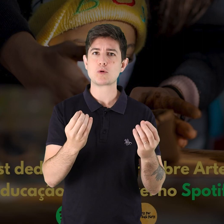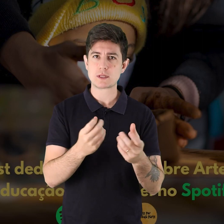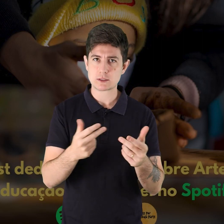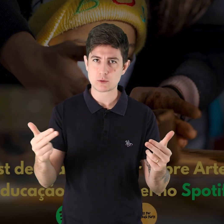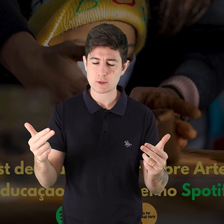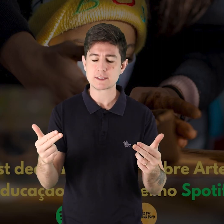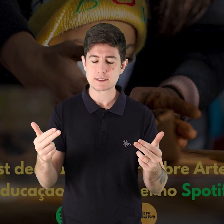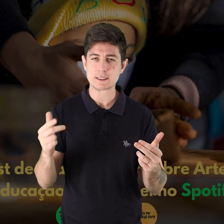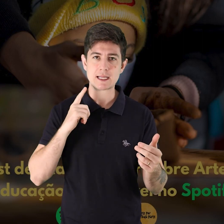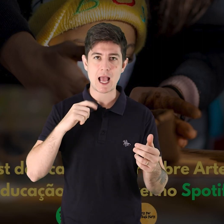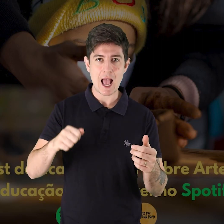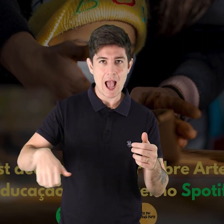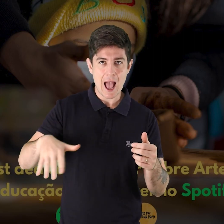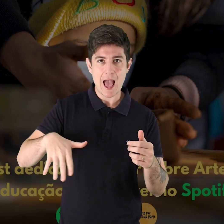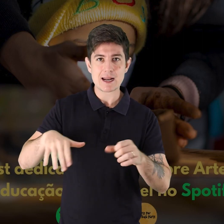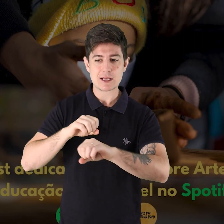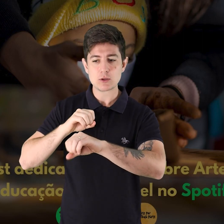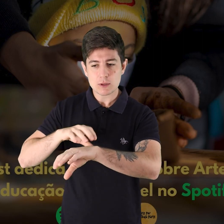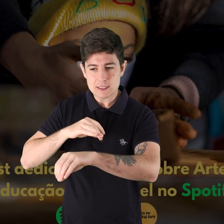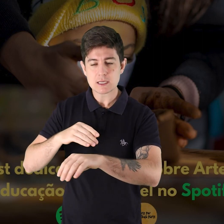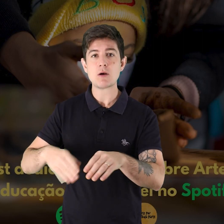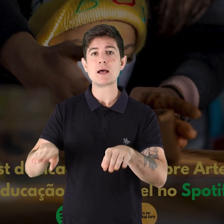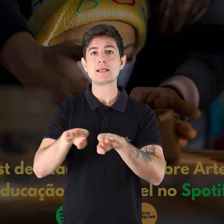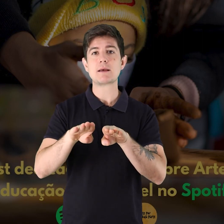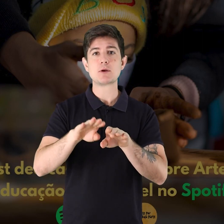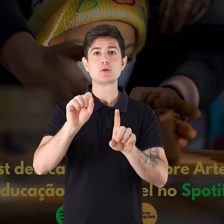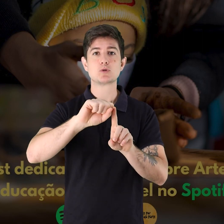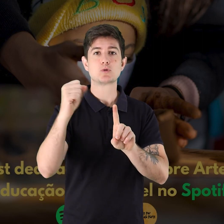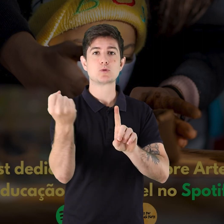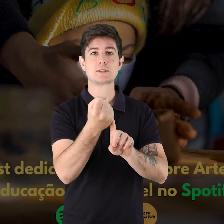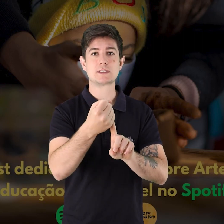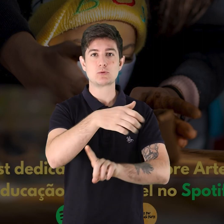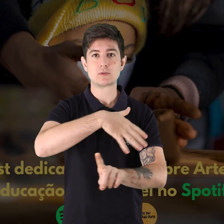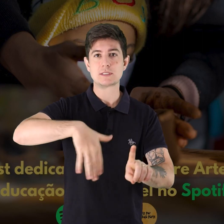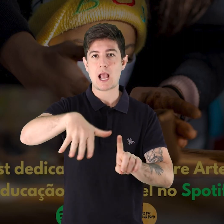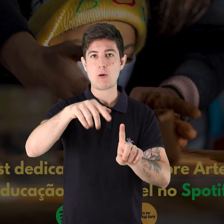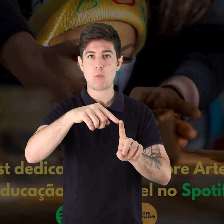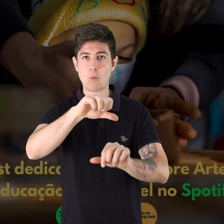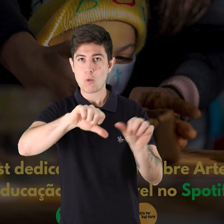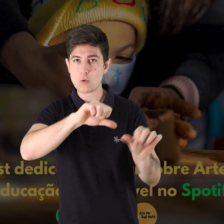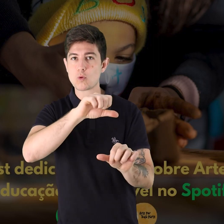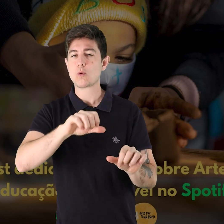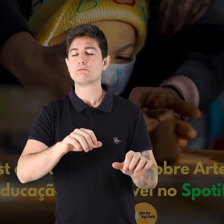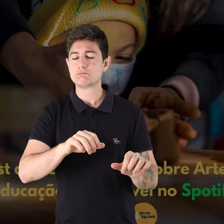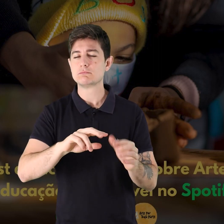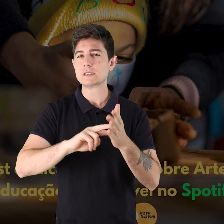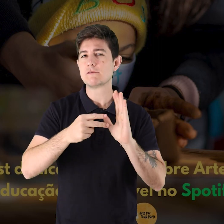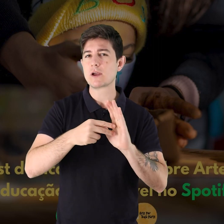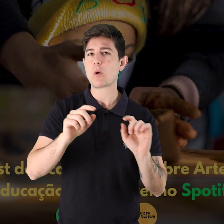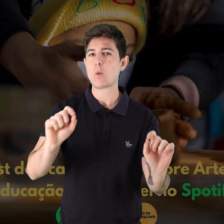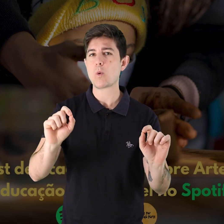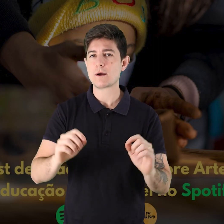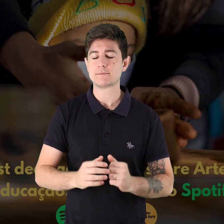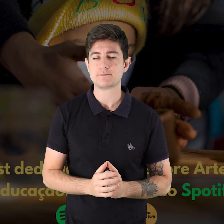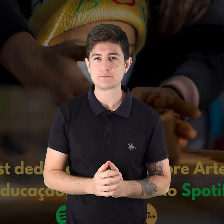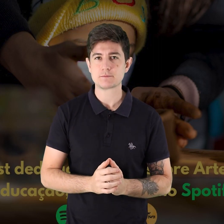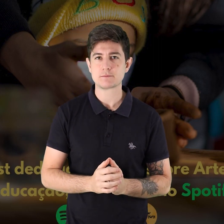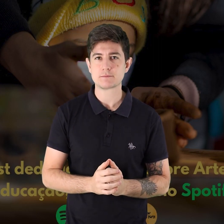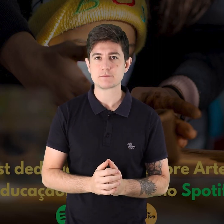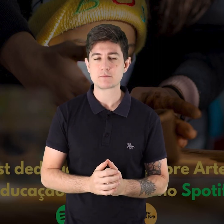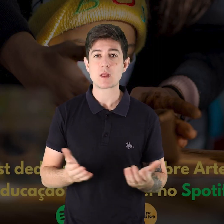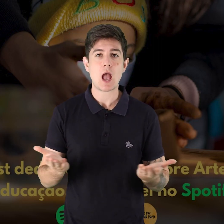uma transformação intensa, né, não só no setor educacional, mas também na sociedade. O que